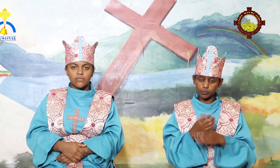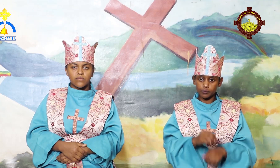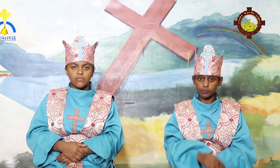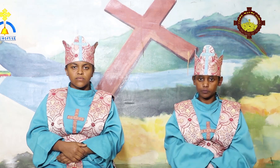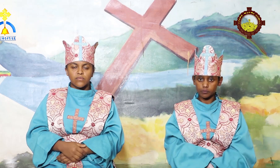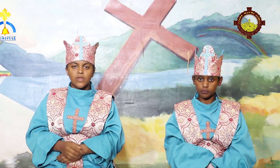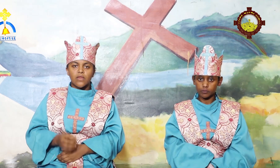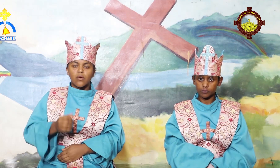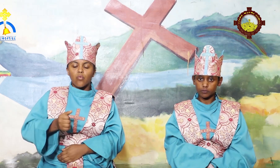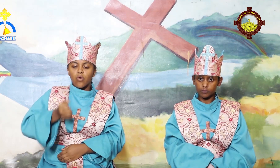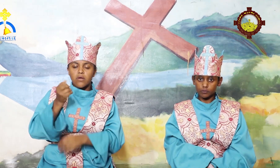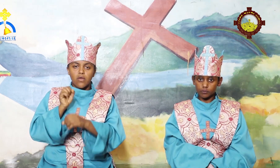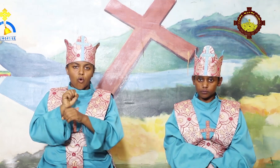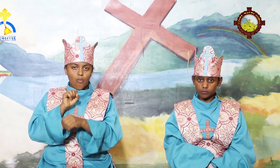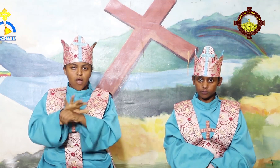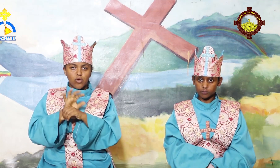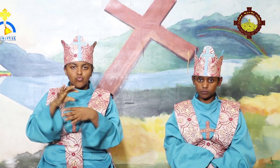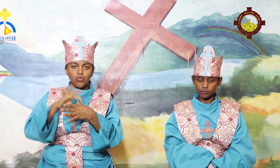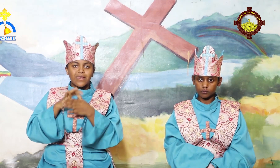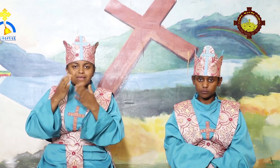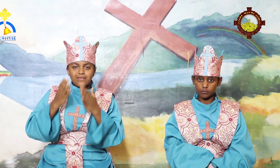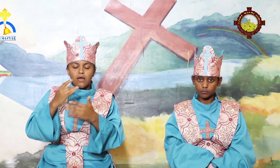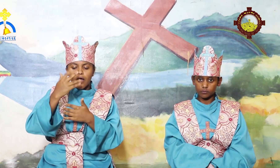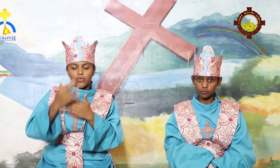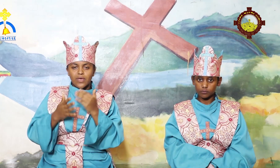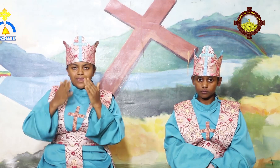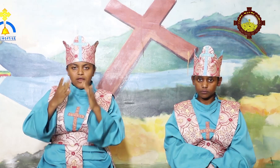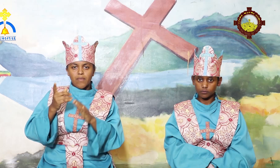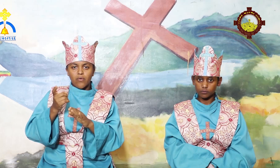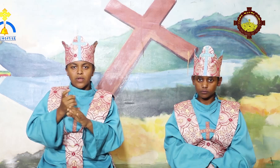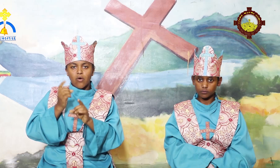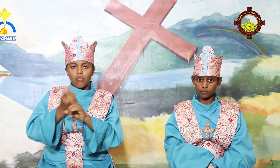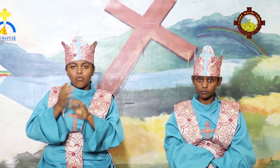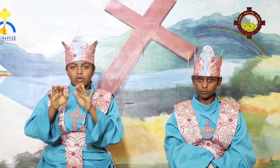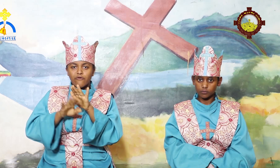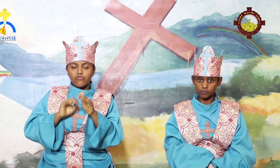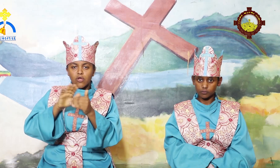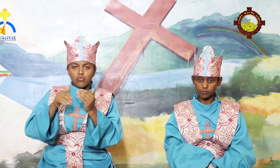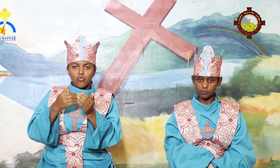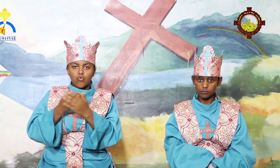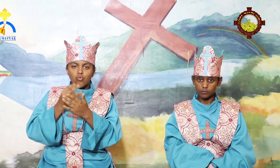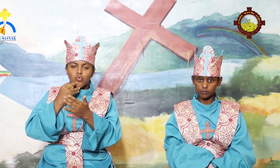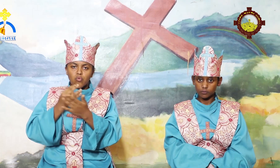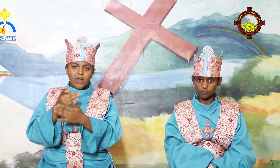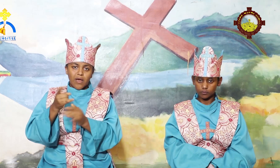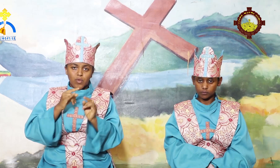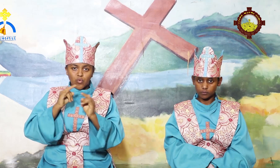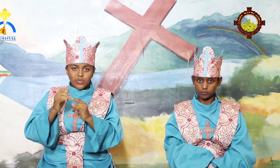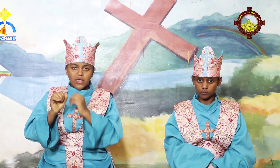ታግሰው ያፈራሉ። ዋነኛው መልእክቱም ስጋዊ ደማዊ ለሆነ ፍጥረት ሁሉ ሲሳይ